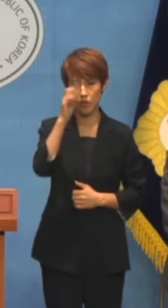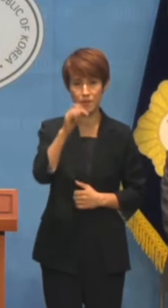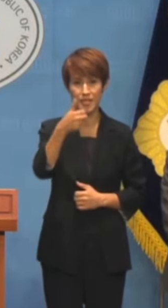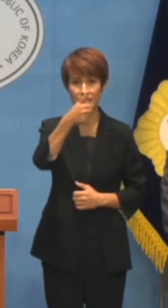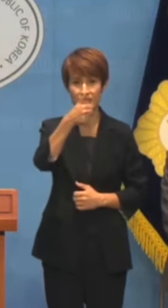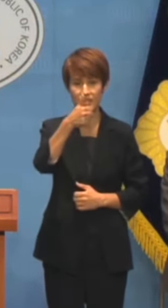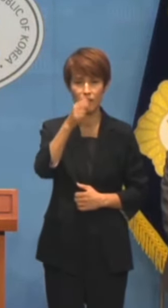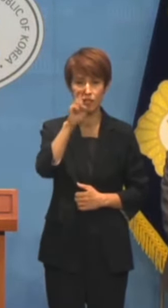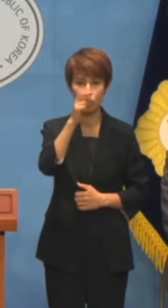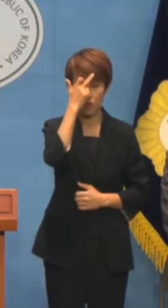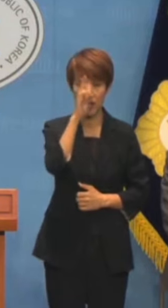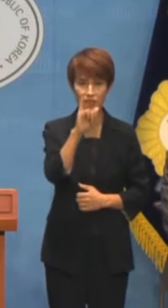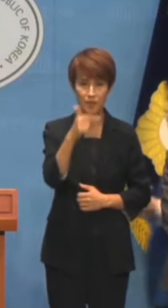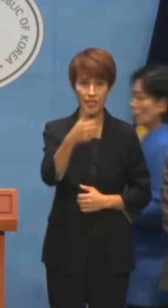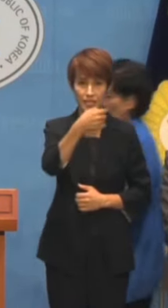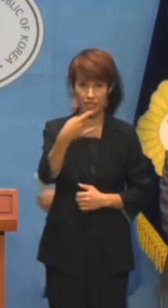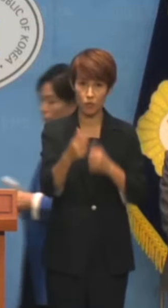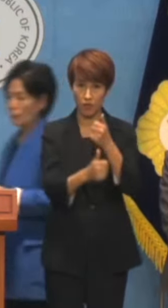위원께서 한 말씀 하시겠습니다.